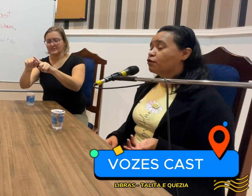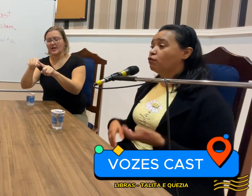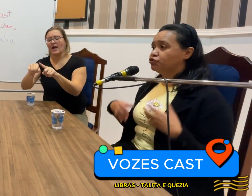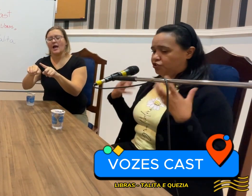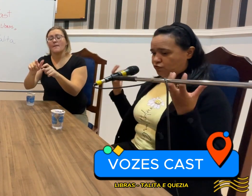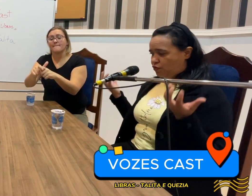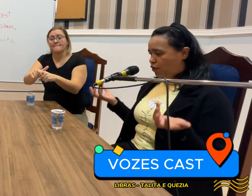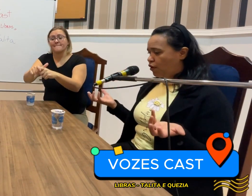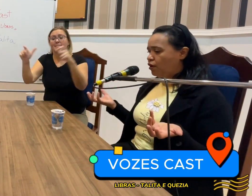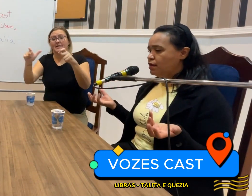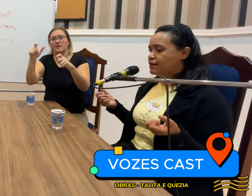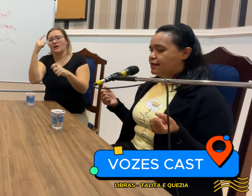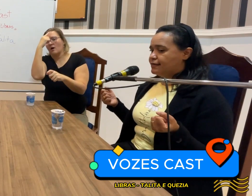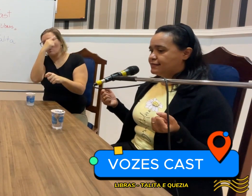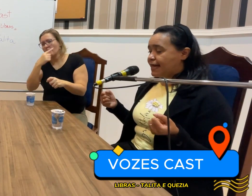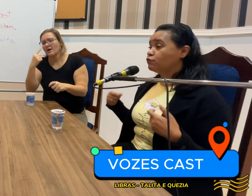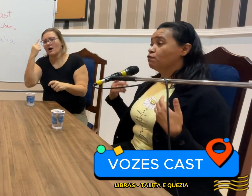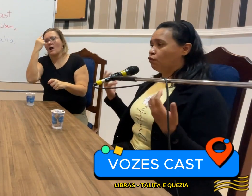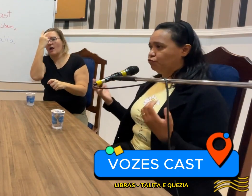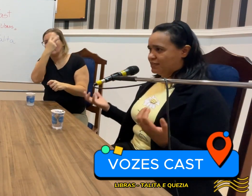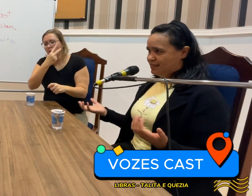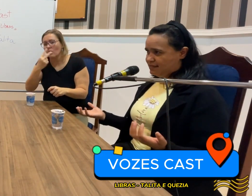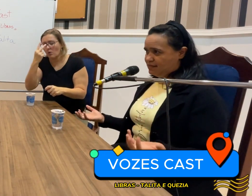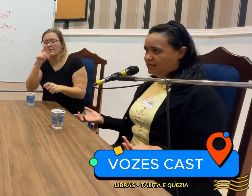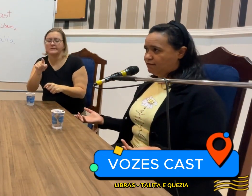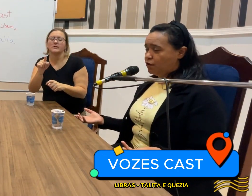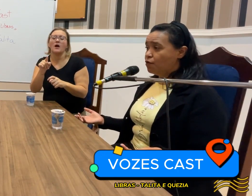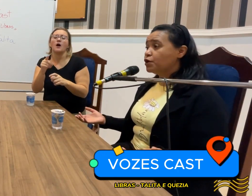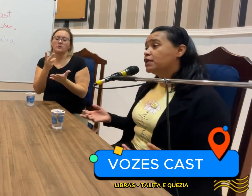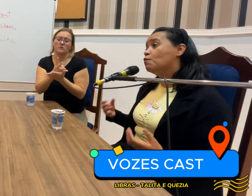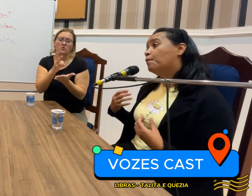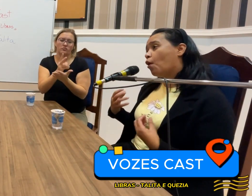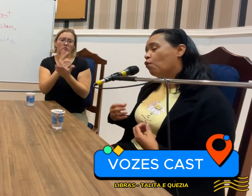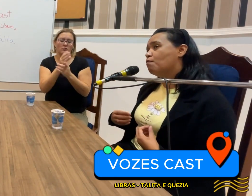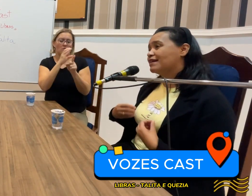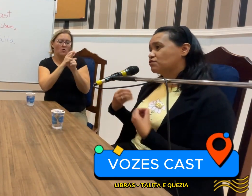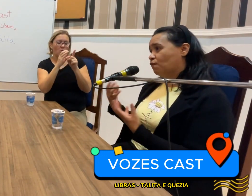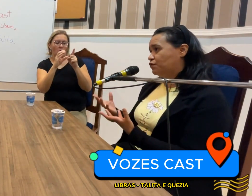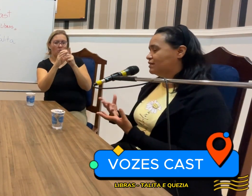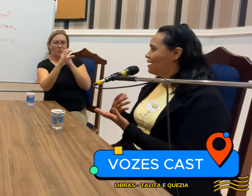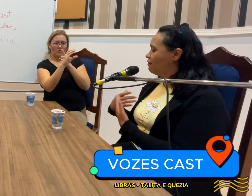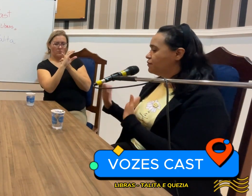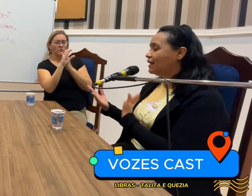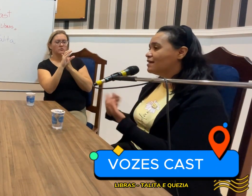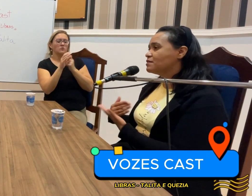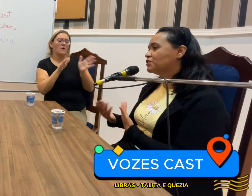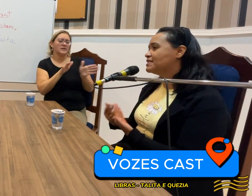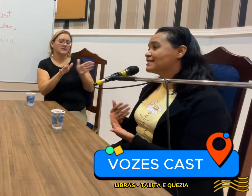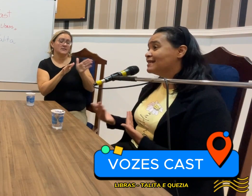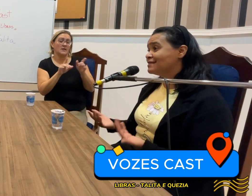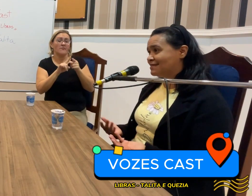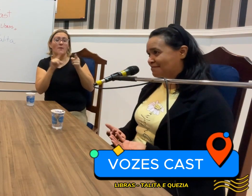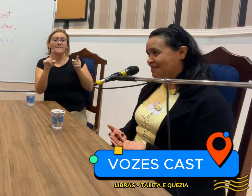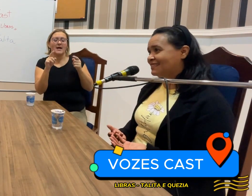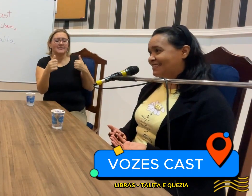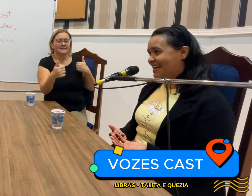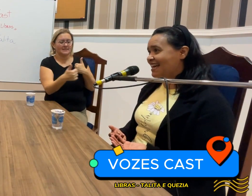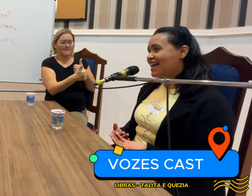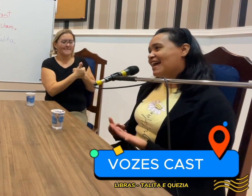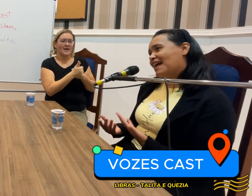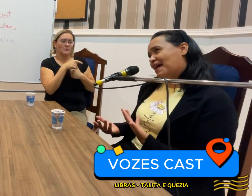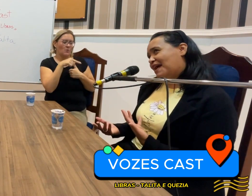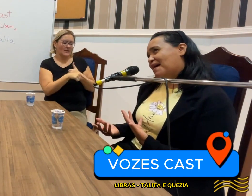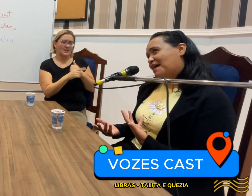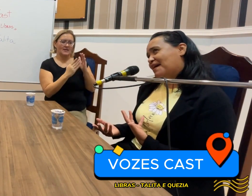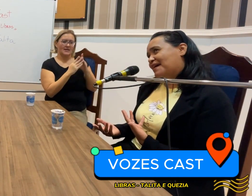assim, continuou sendo um culto acessível. Sim. E um pouco mais confortável em relação à distância, né?